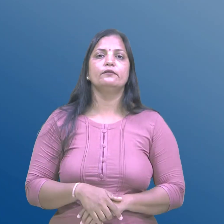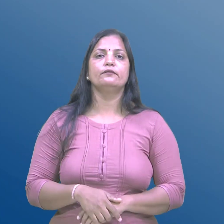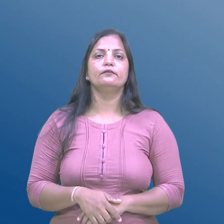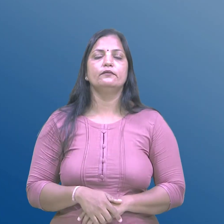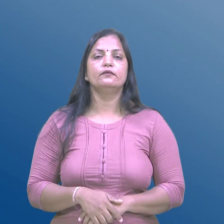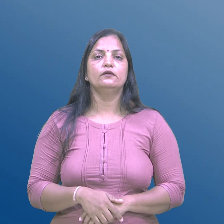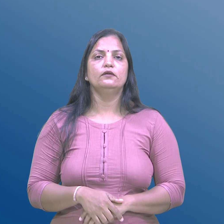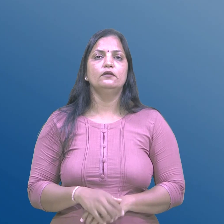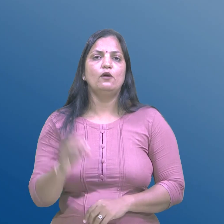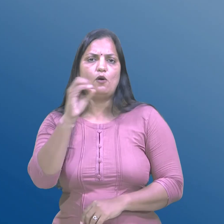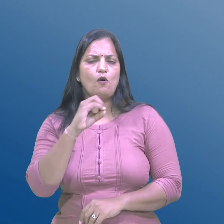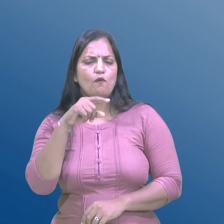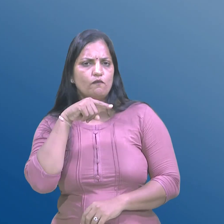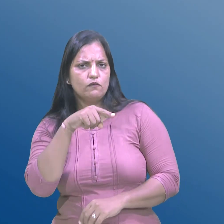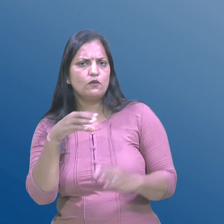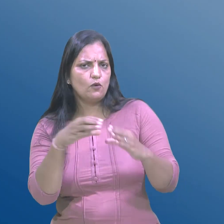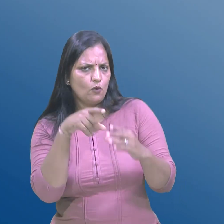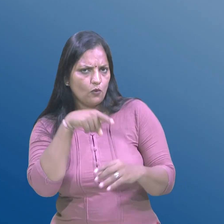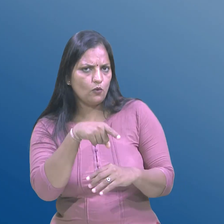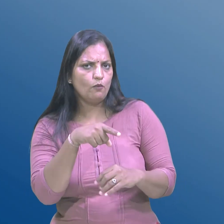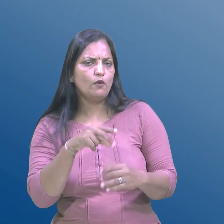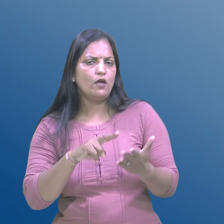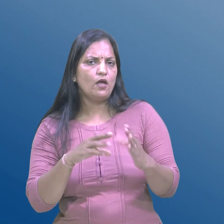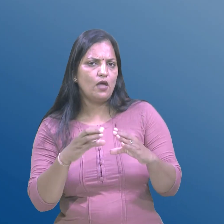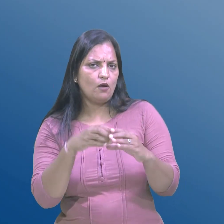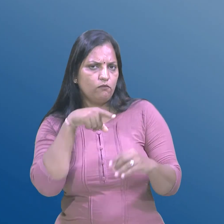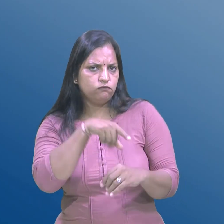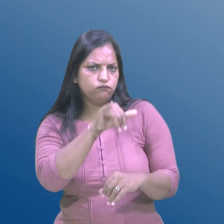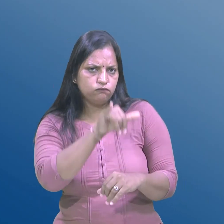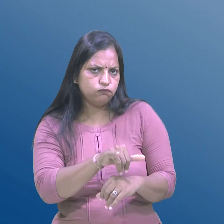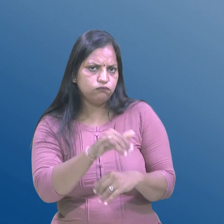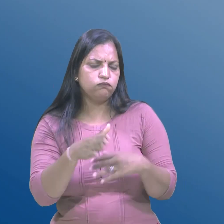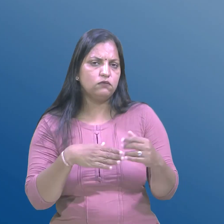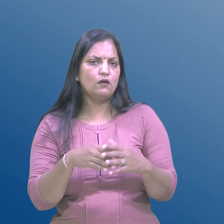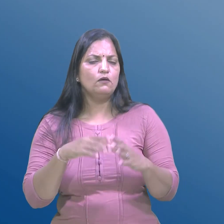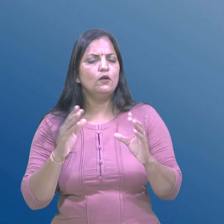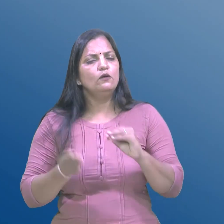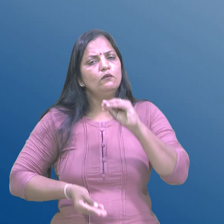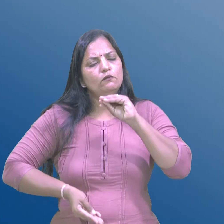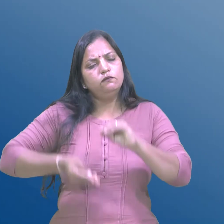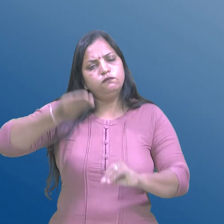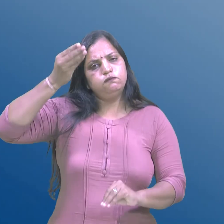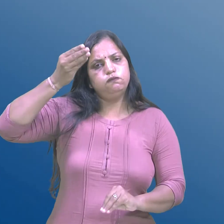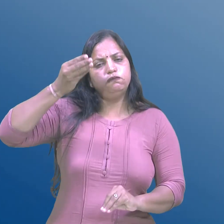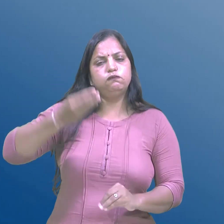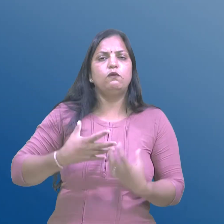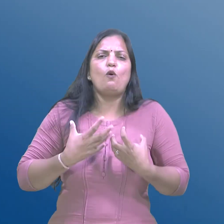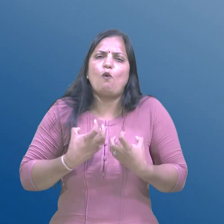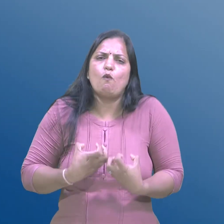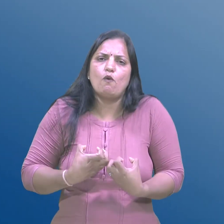અધિકૃત સત્તામંડળ સંસ્થાઓમાં રહેતી અને અધિક સહયોગની જરૂરિયાતોવાળી